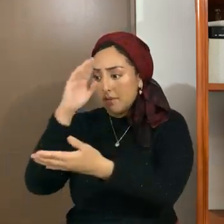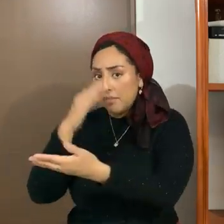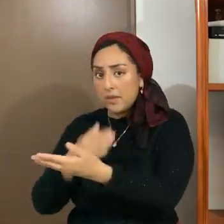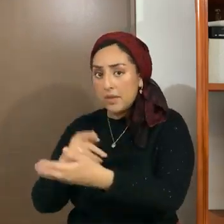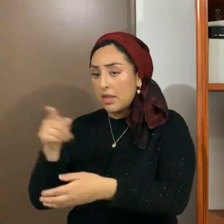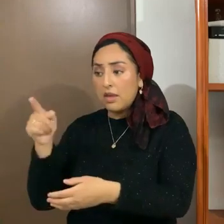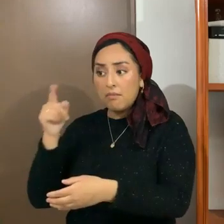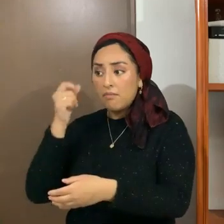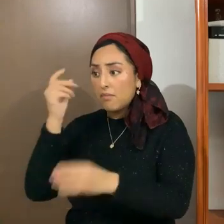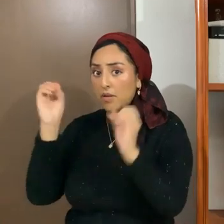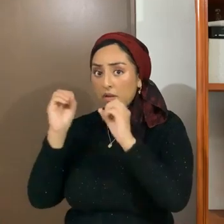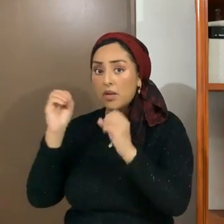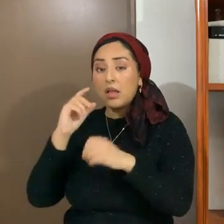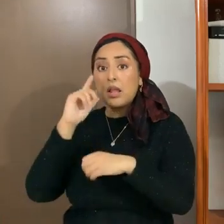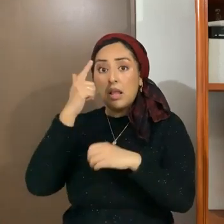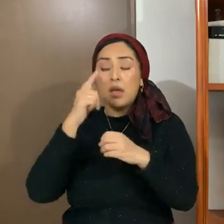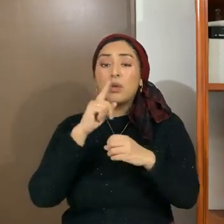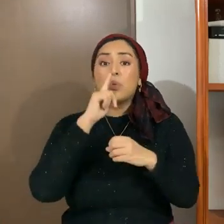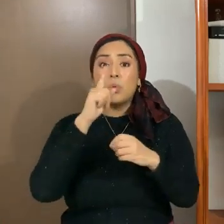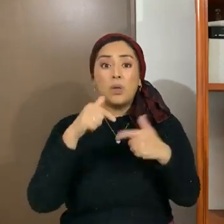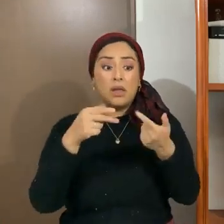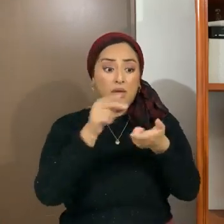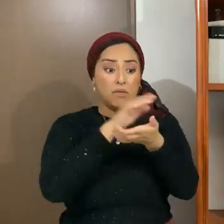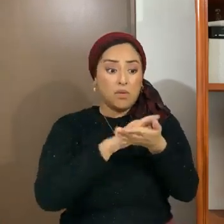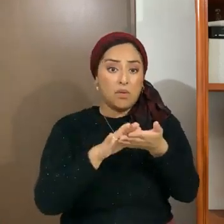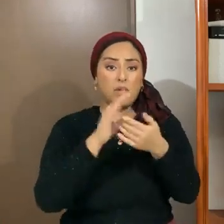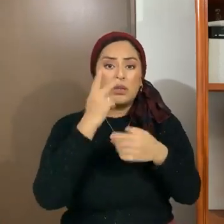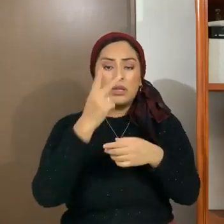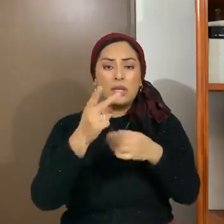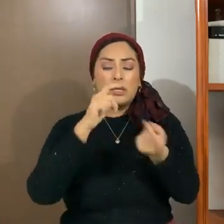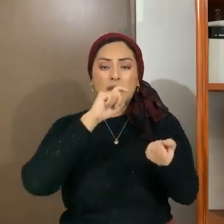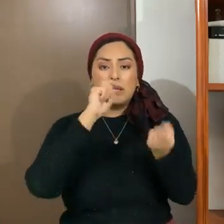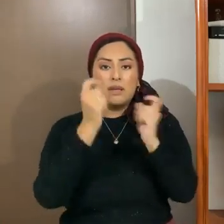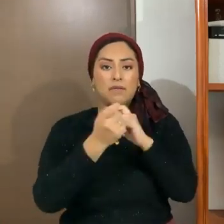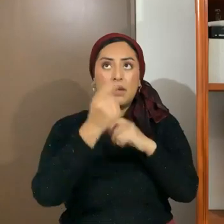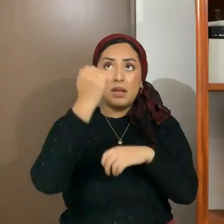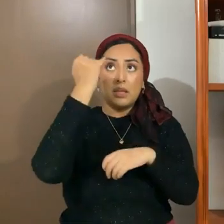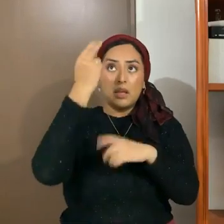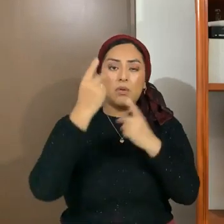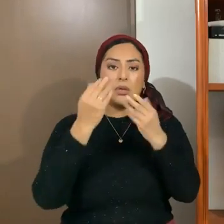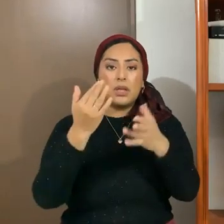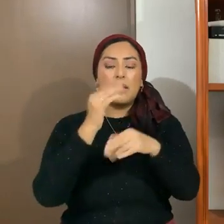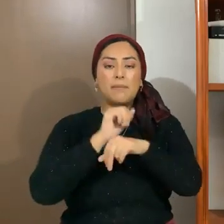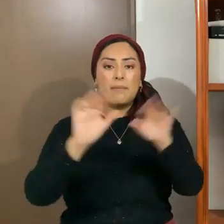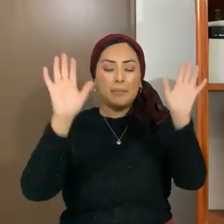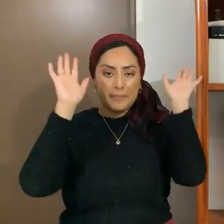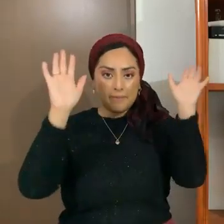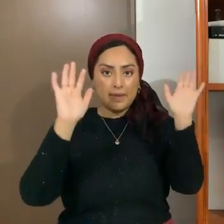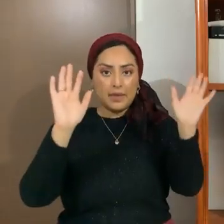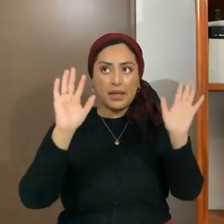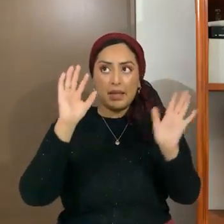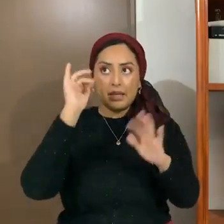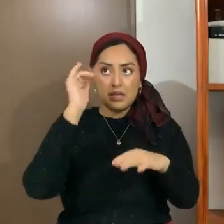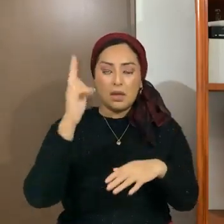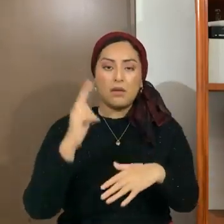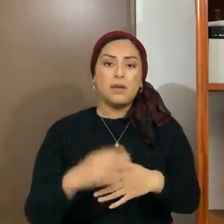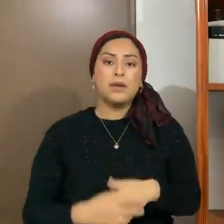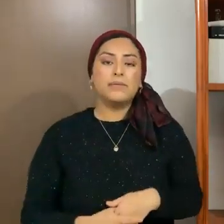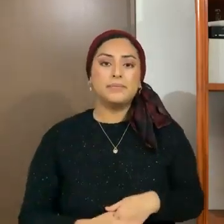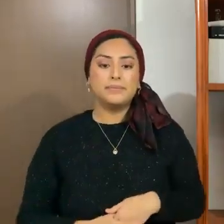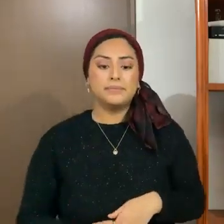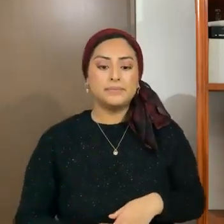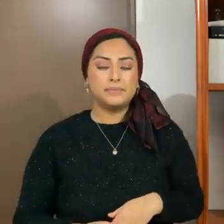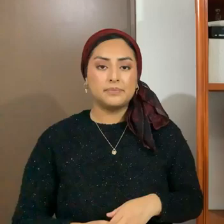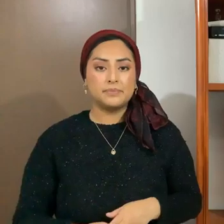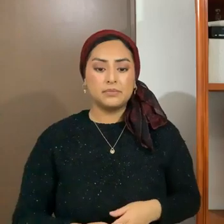entendido, cuando te santifiques verás la diferencia. Porque es Yahweh quien hace su obra, lo vuelvo a decir. Por